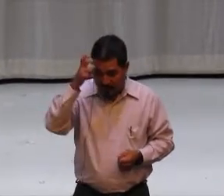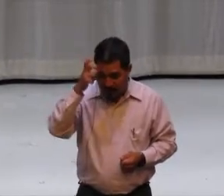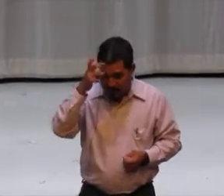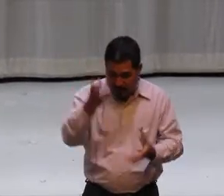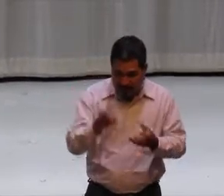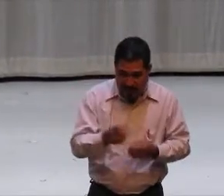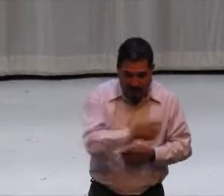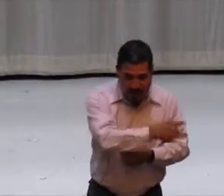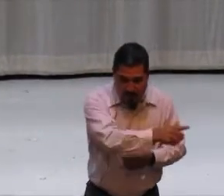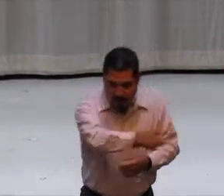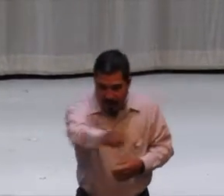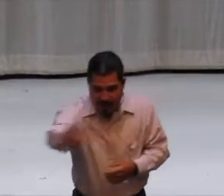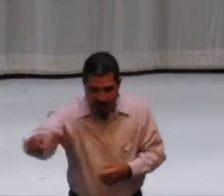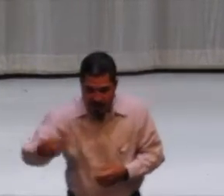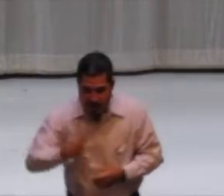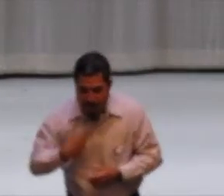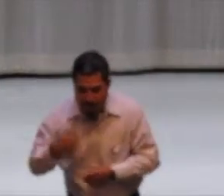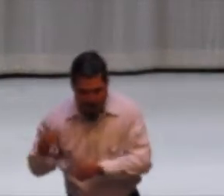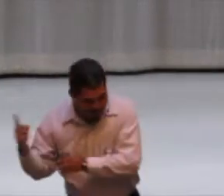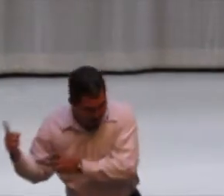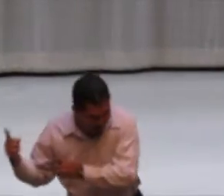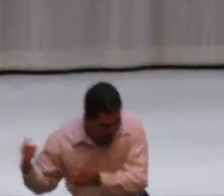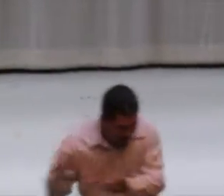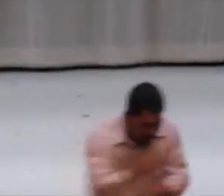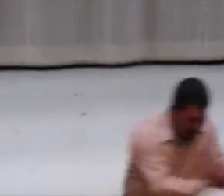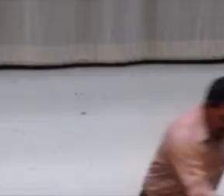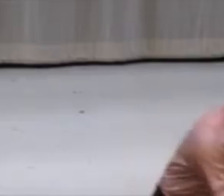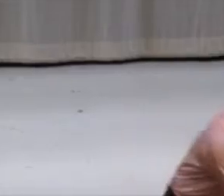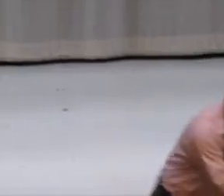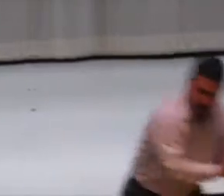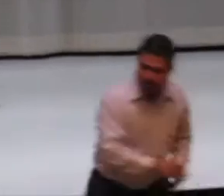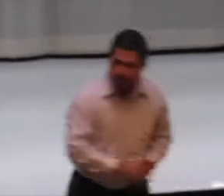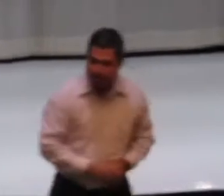Satanás quiere que ustedes y yo vayamos al infierno.